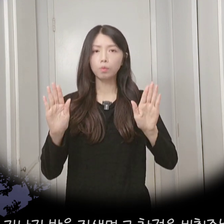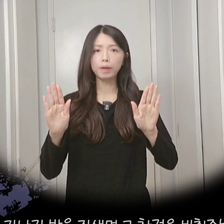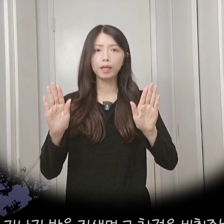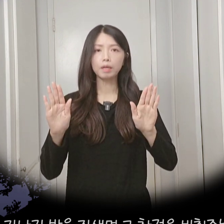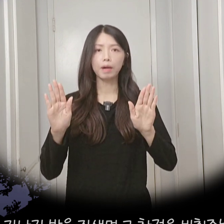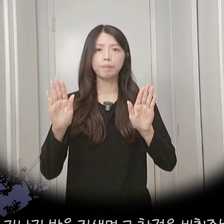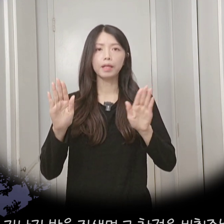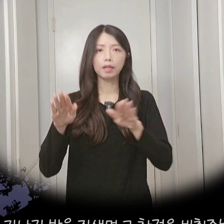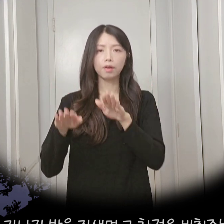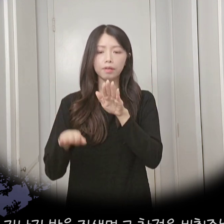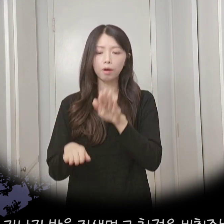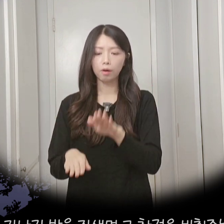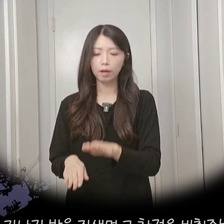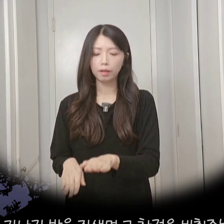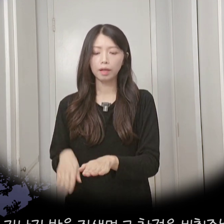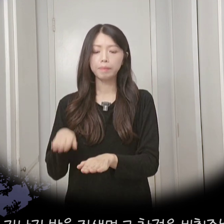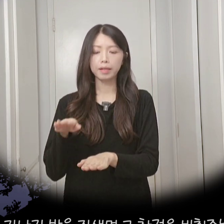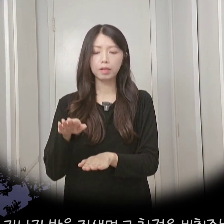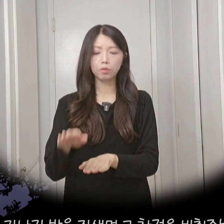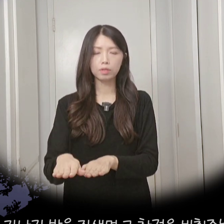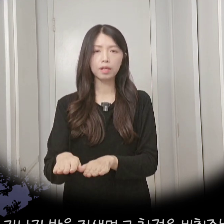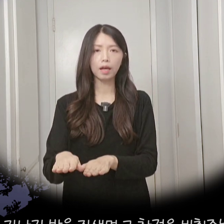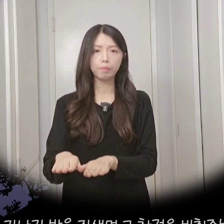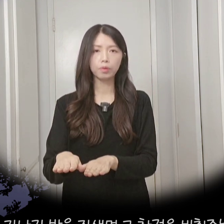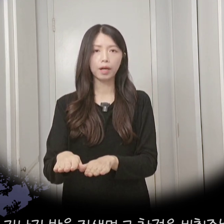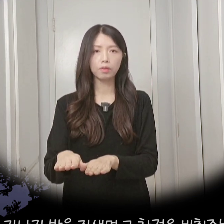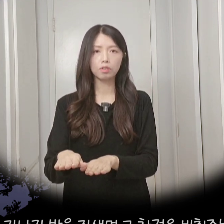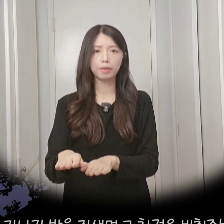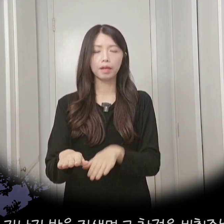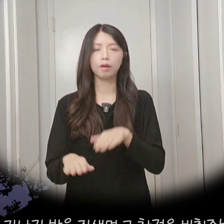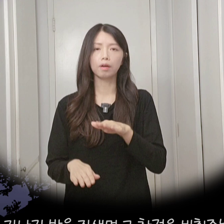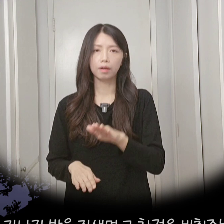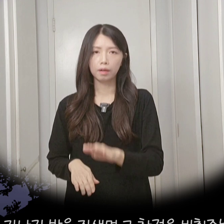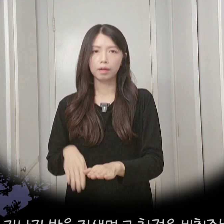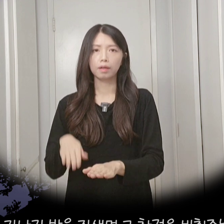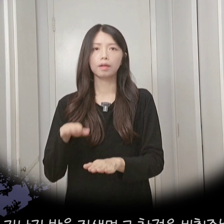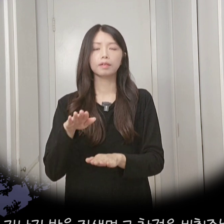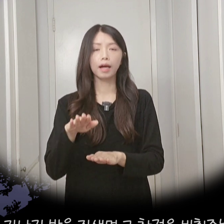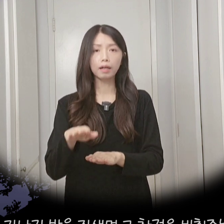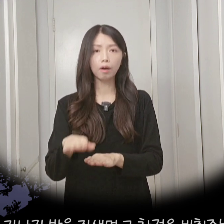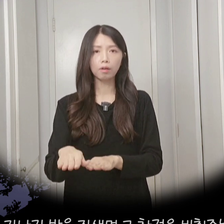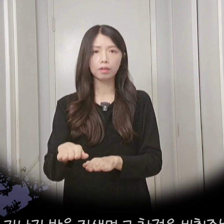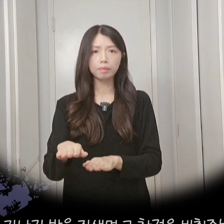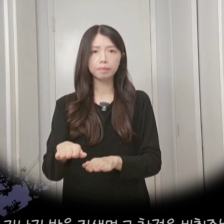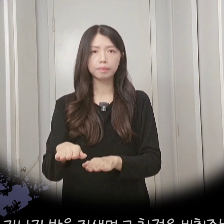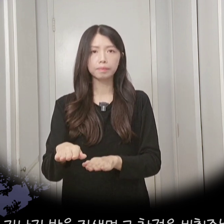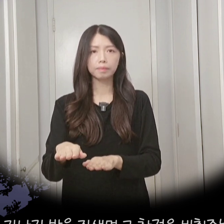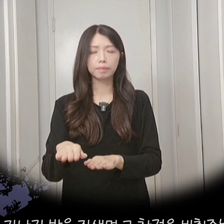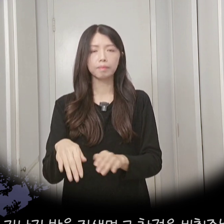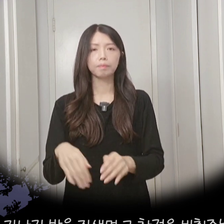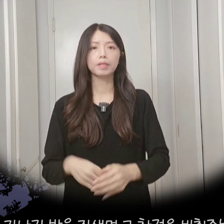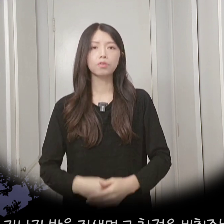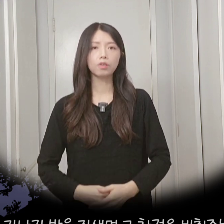양 손바닥이 발바닥이 되어서 한 발자국씩 앞으로 나가주시면 돼요. 그 한 걸음